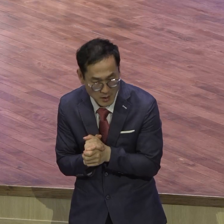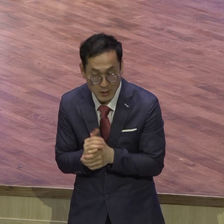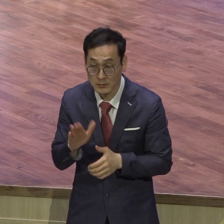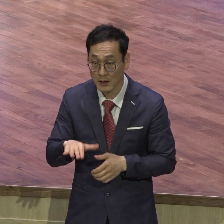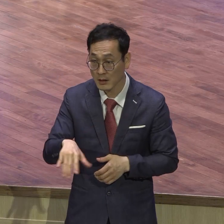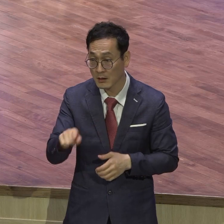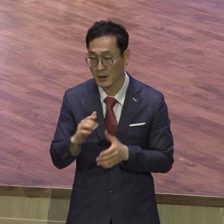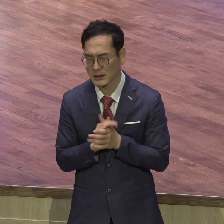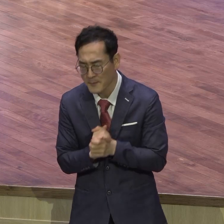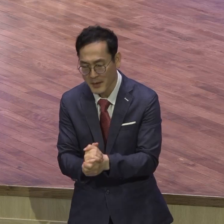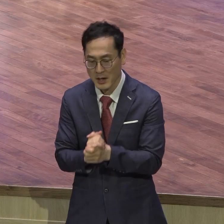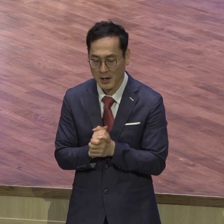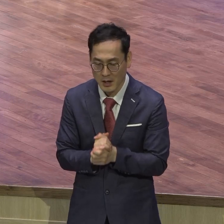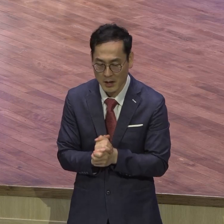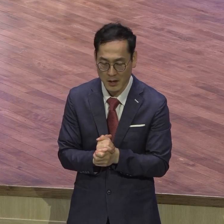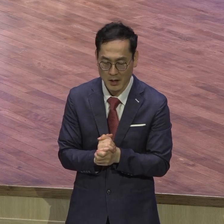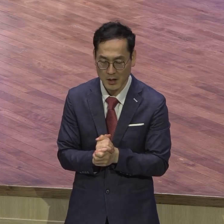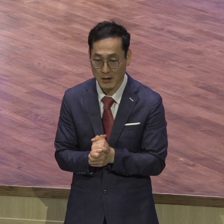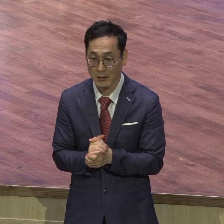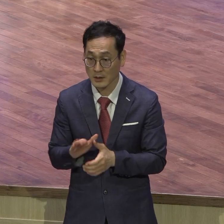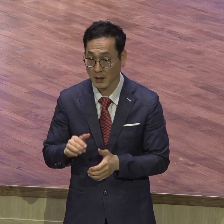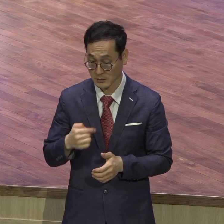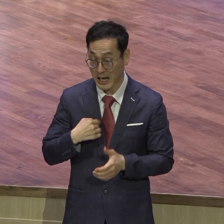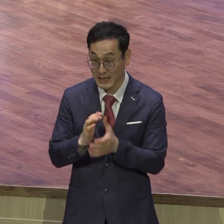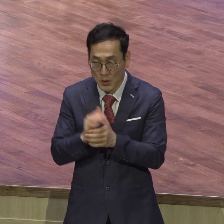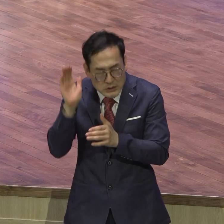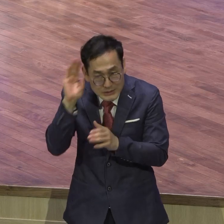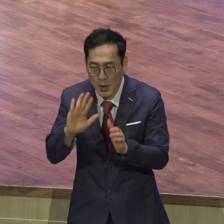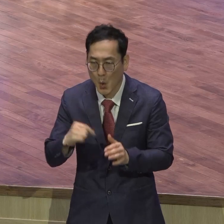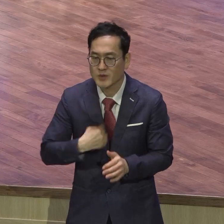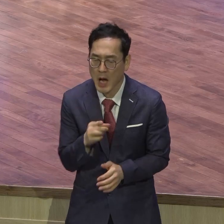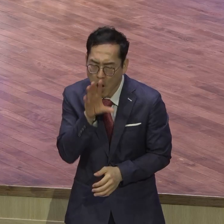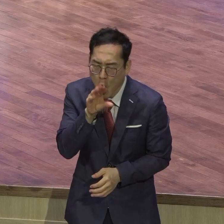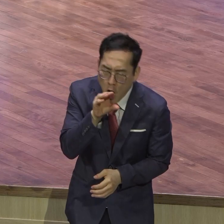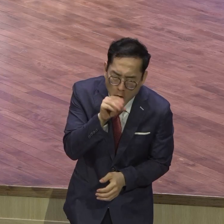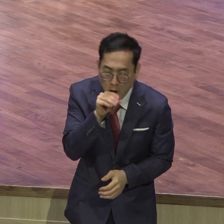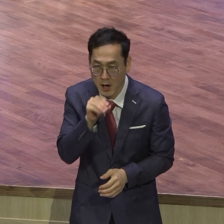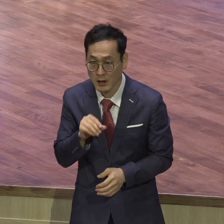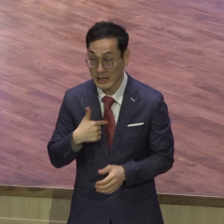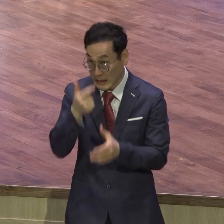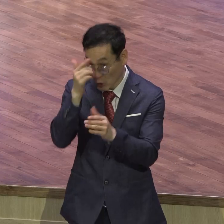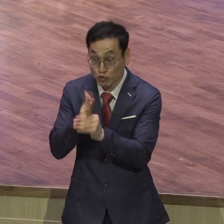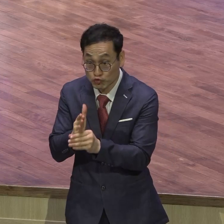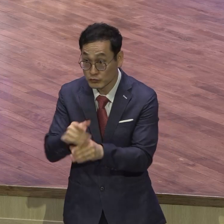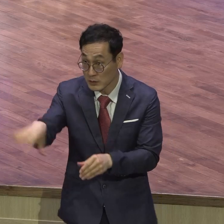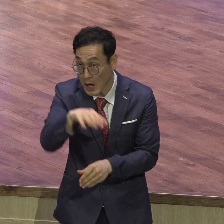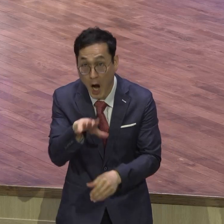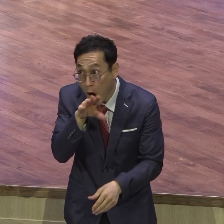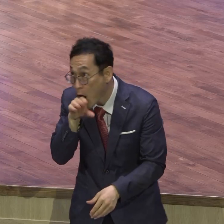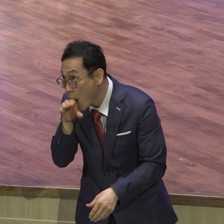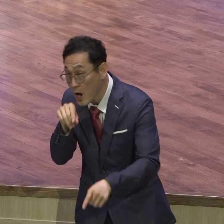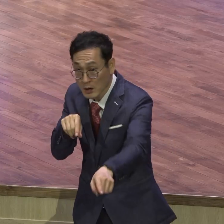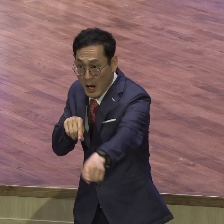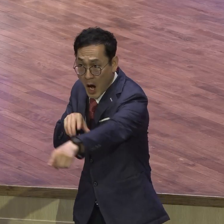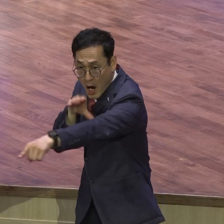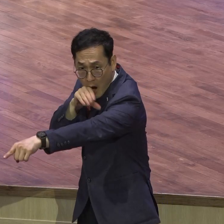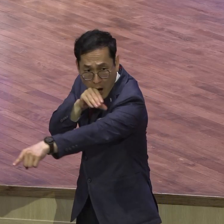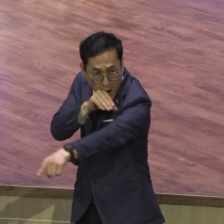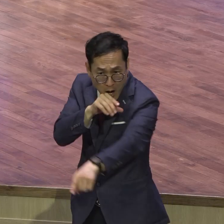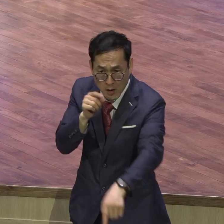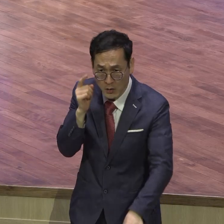목사들이 저기를 쪼쪼쪼쪼 하고 있어요 내가 기도하는데 저가 왜 하고 있더라고